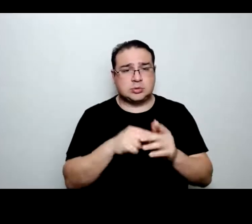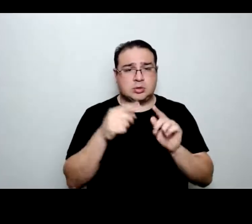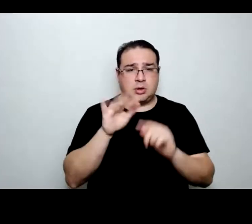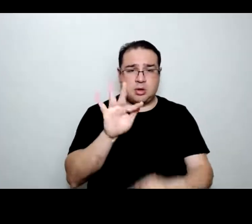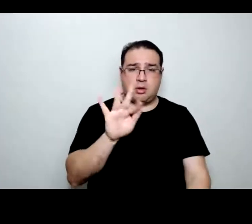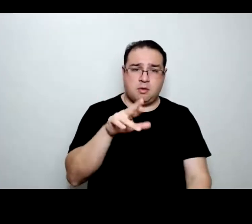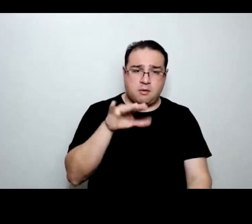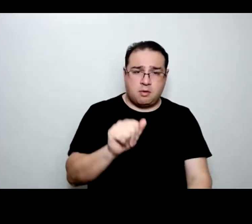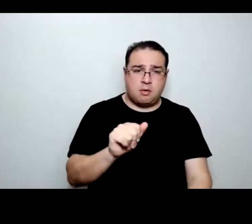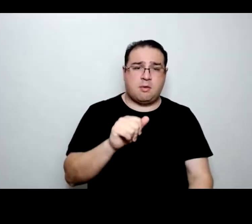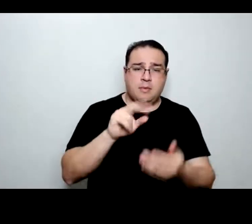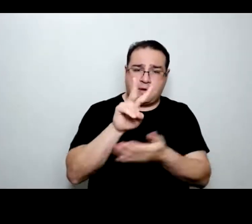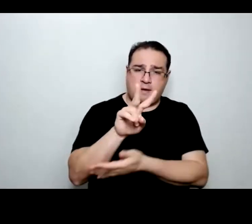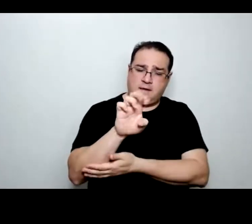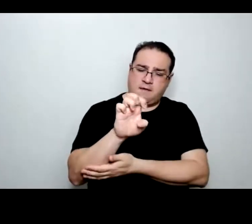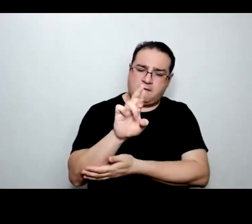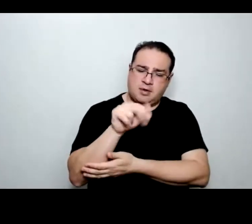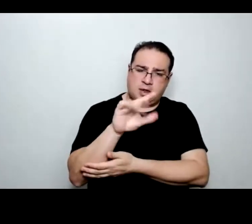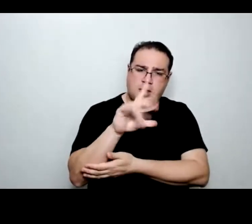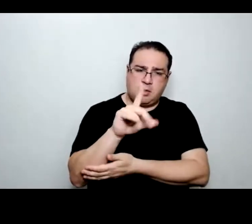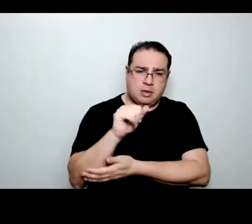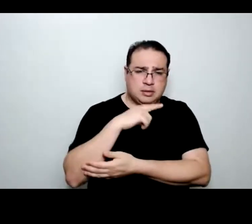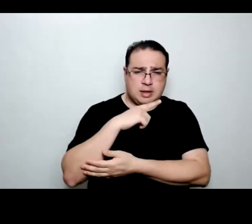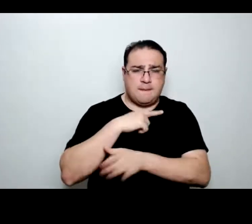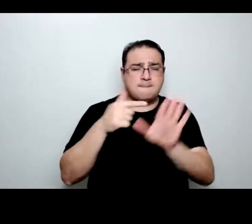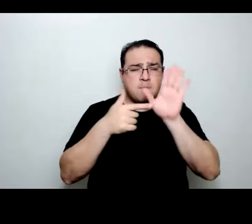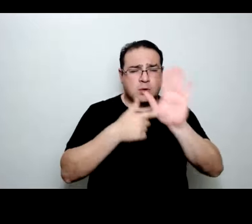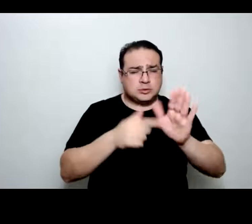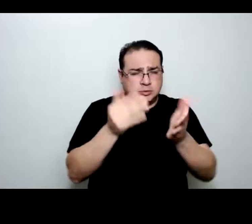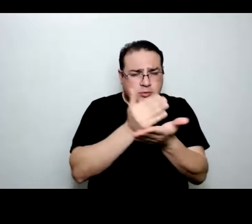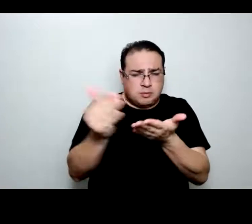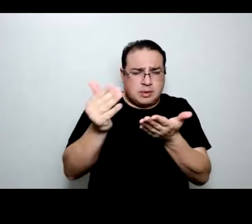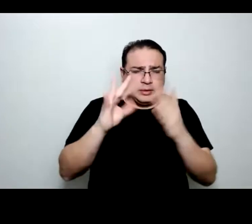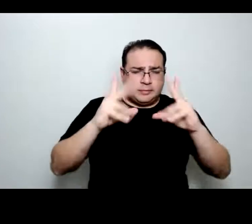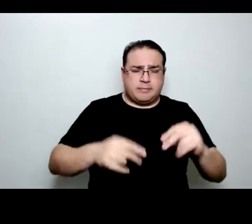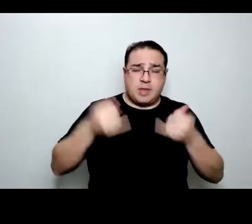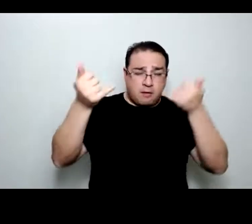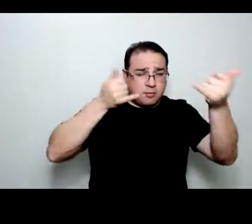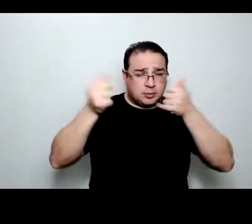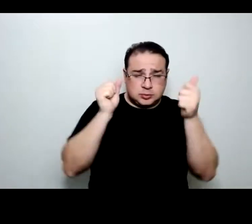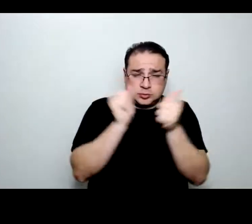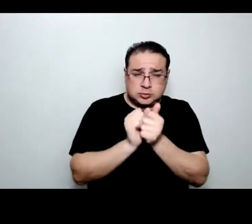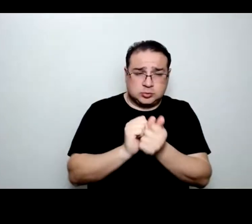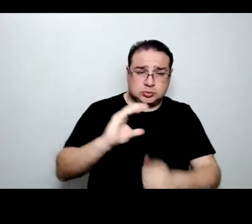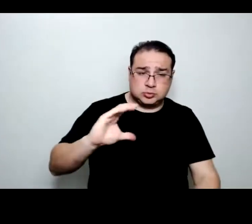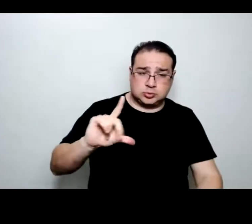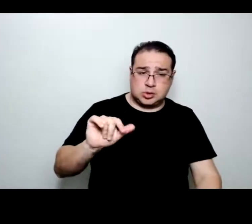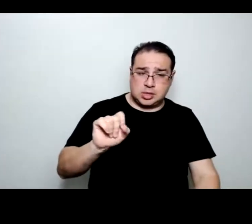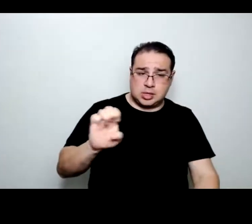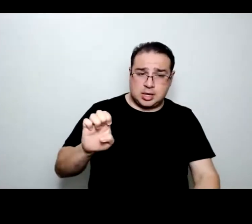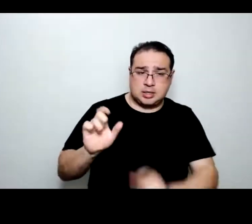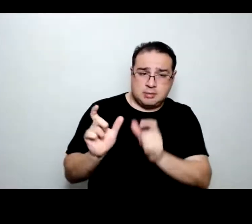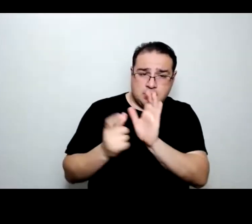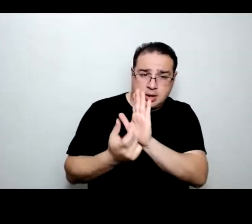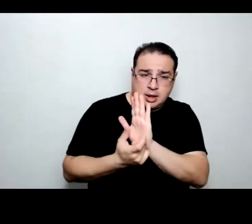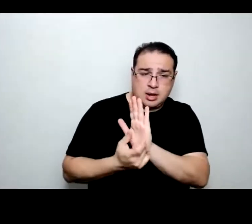forma vernácula, da cabeça da entrada, você também tem, você pode ter a informação sobre classe de palavra a que